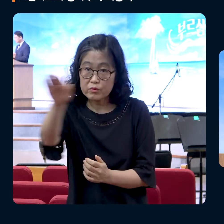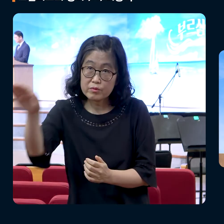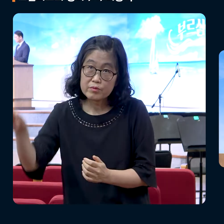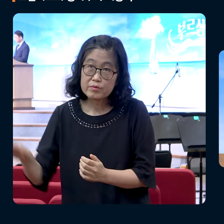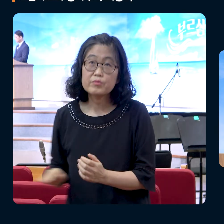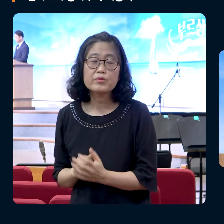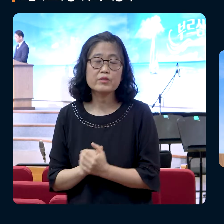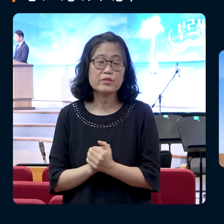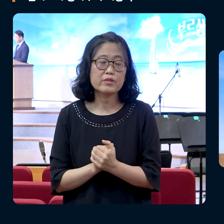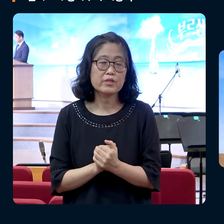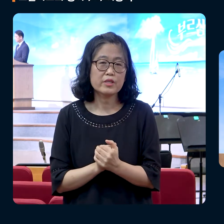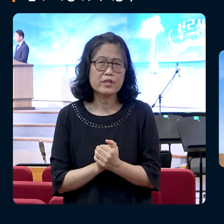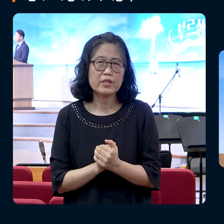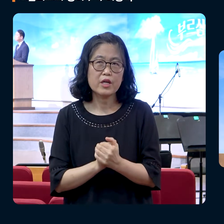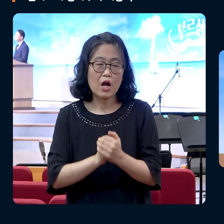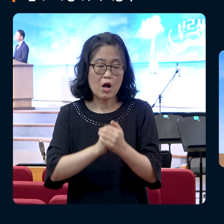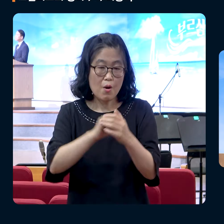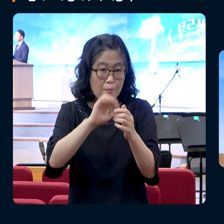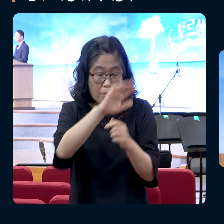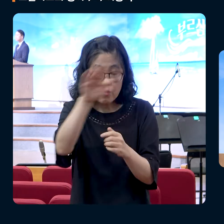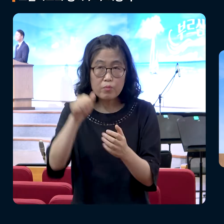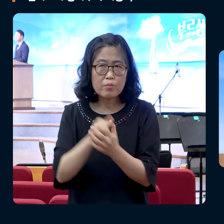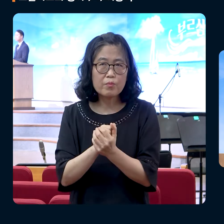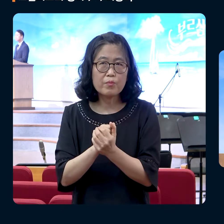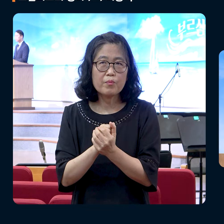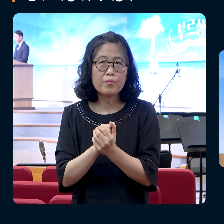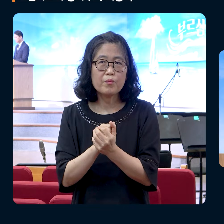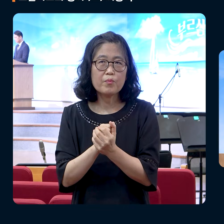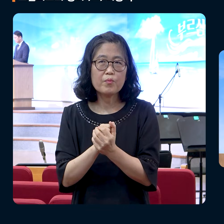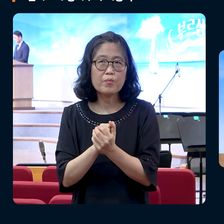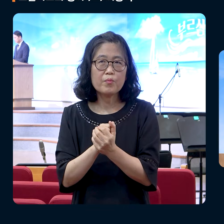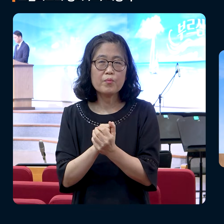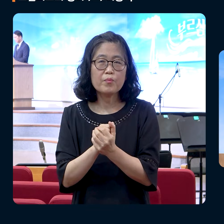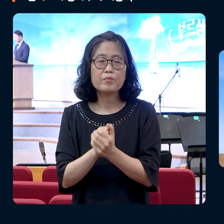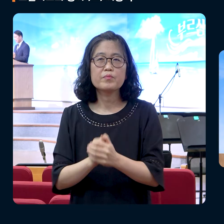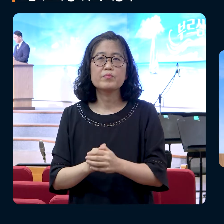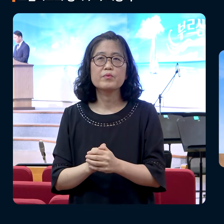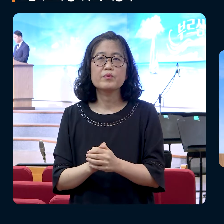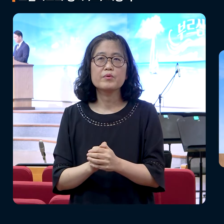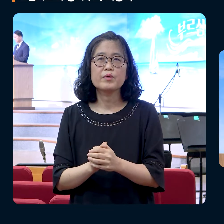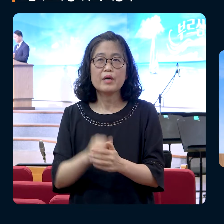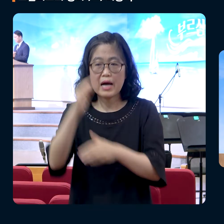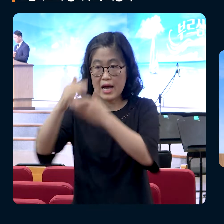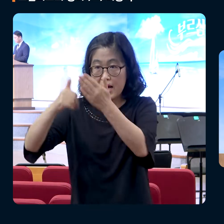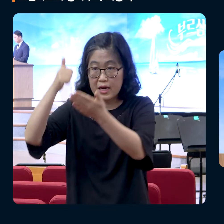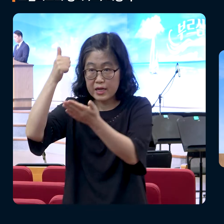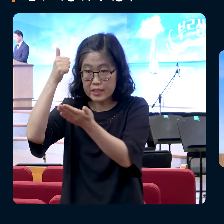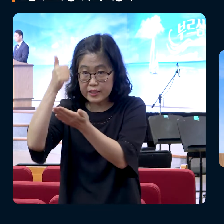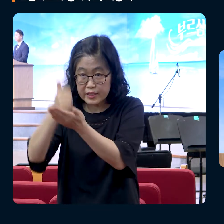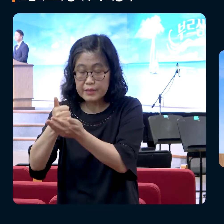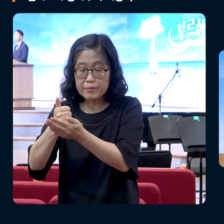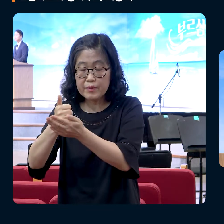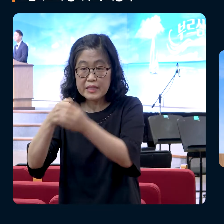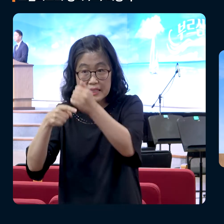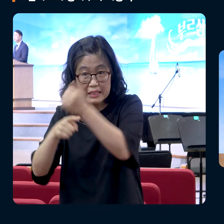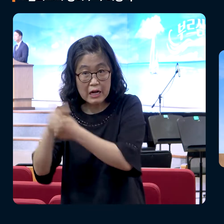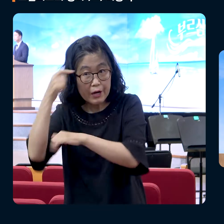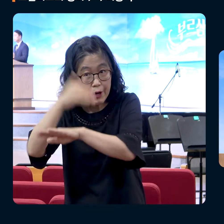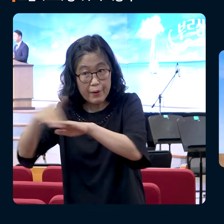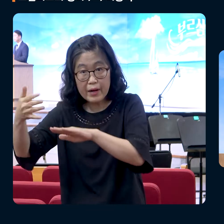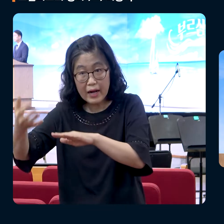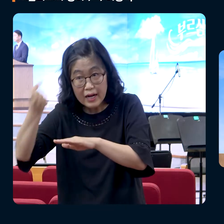눈에 수많은 우연들로 인해서 요셉이 형들 때문에 팔려간 것처럼 보여지지만, 하나님은 그분의 뜻과 계획을